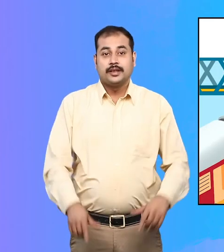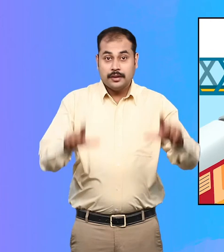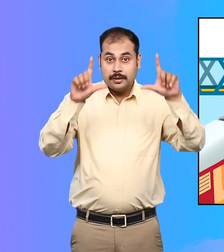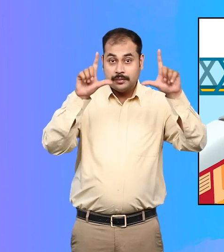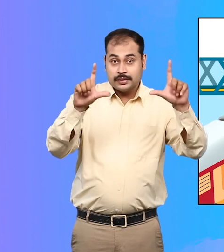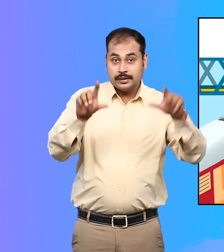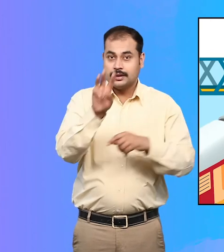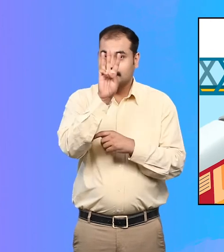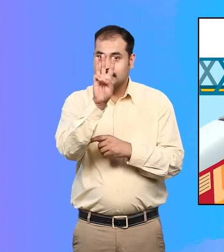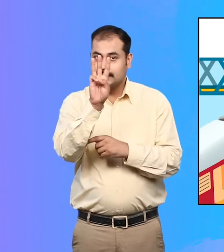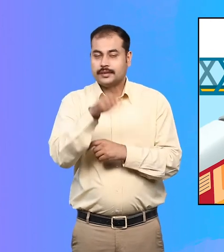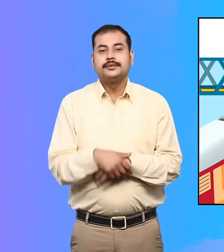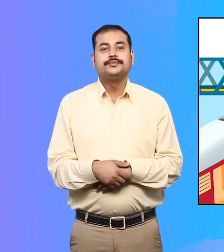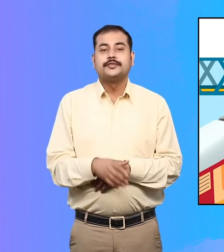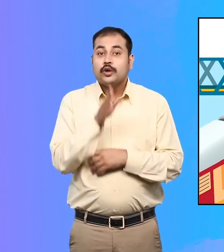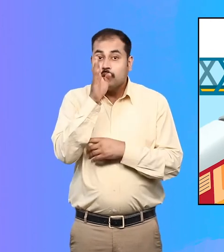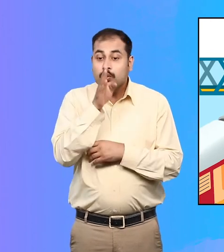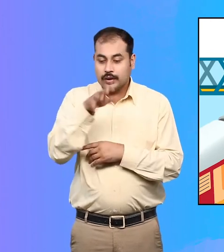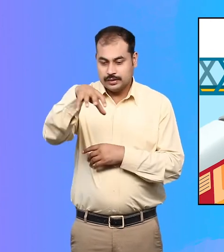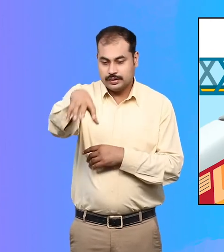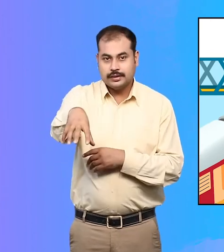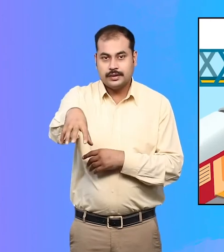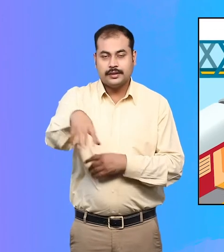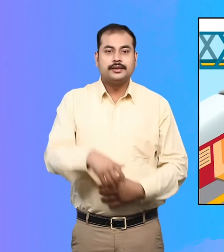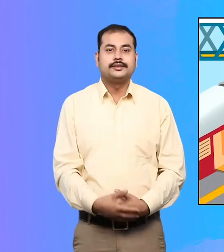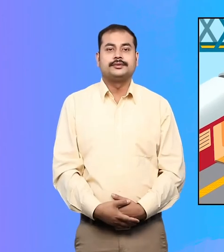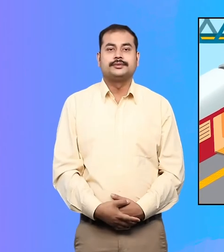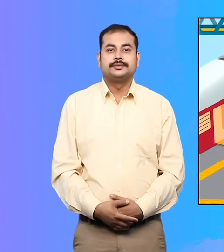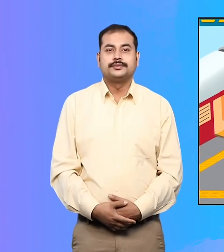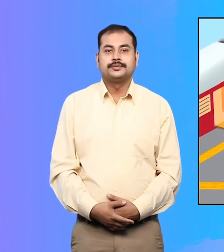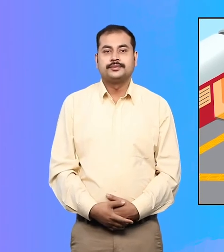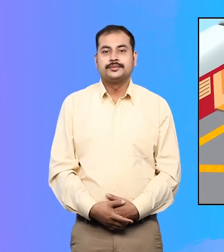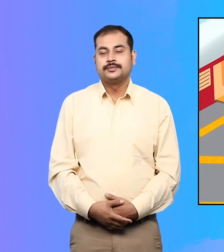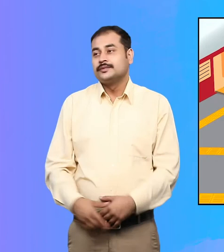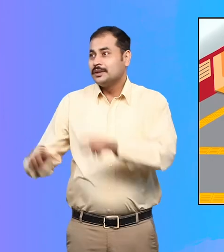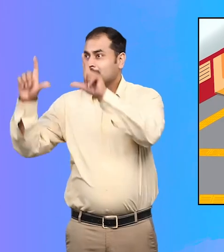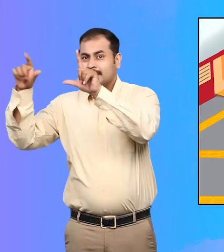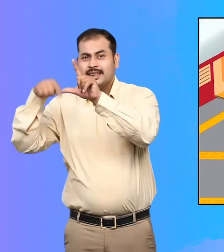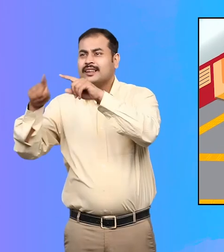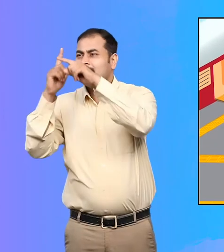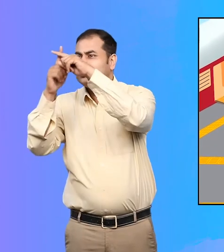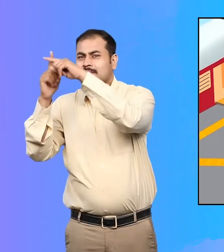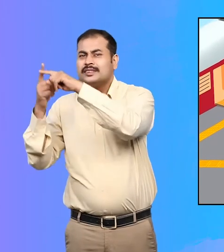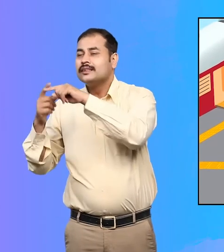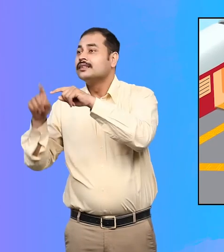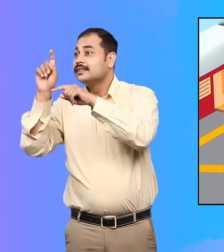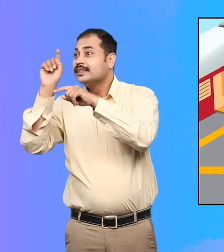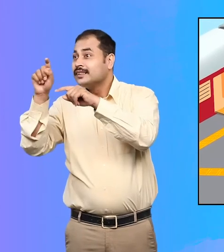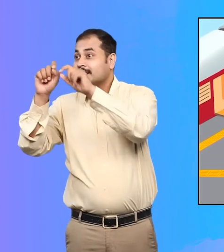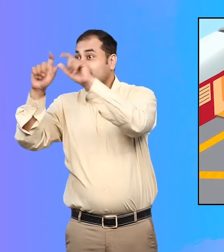3 रेलवे प्लेटफार्म नं ए प्लस के चिन्ह पर क्लिक करें